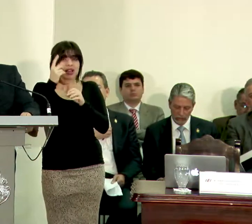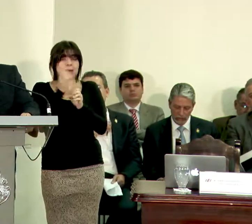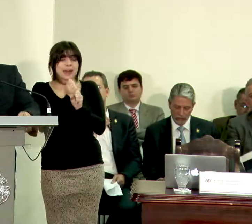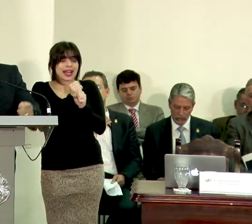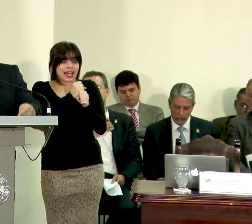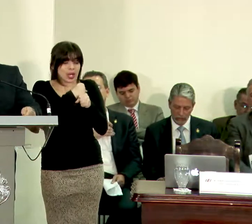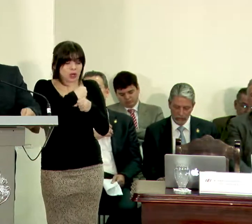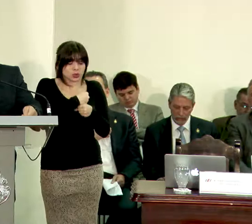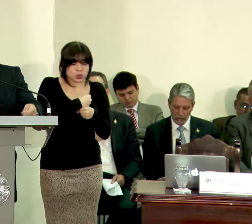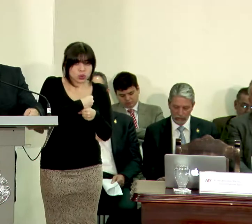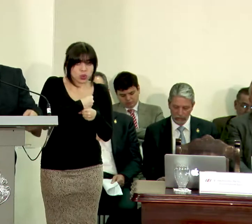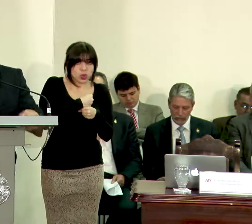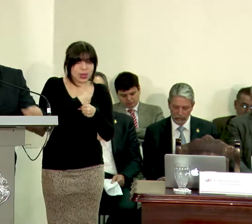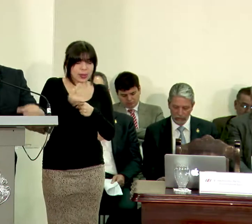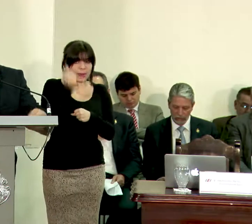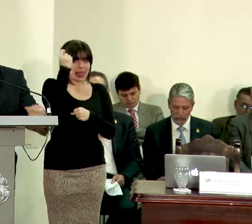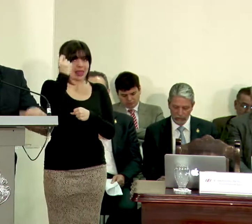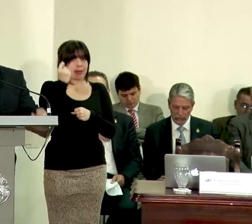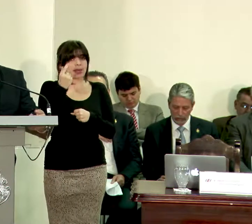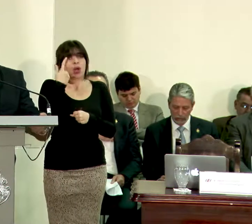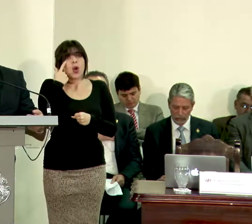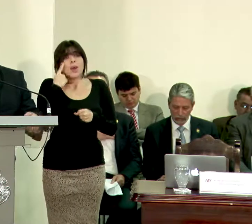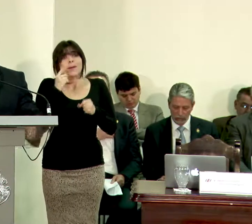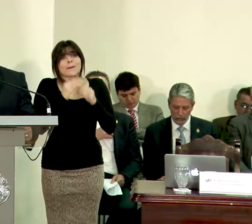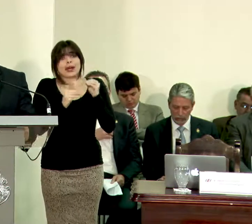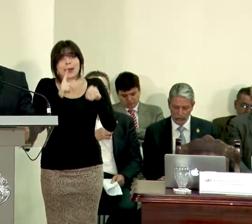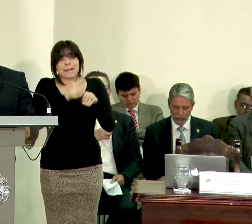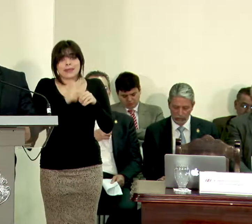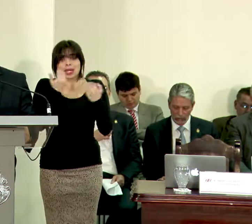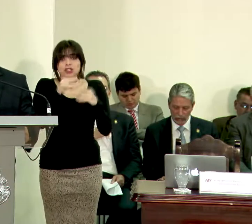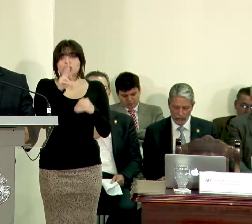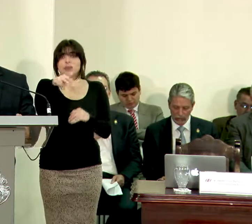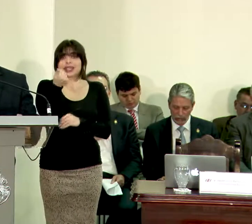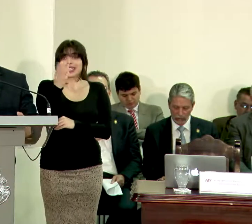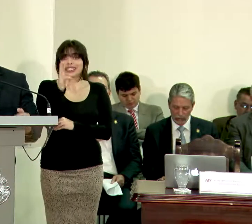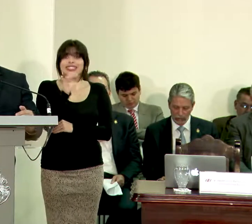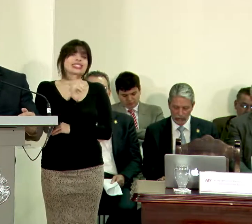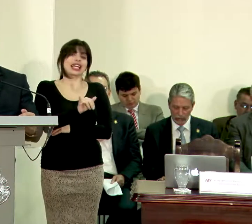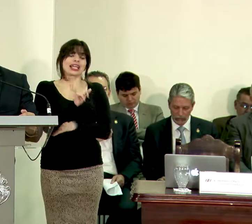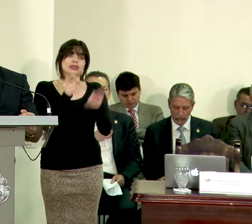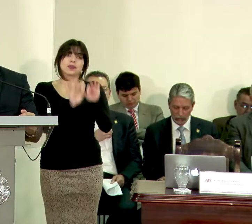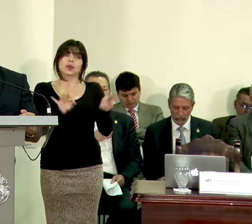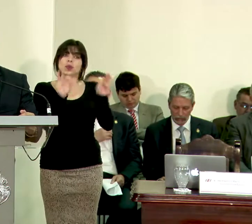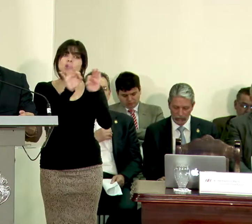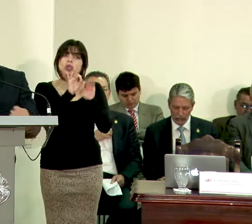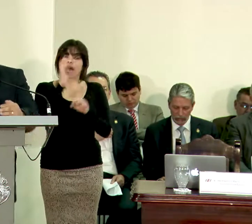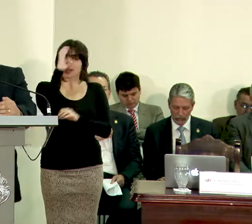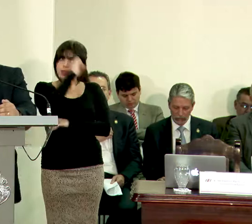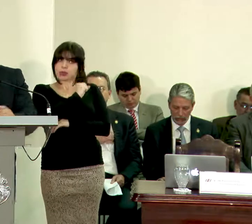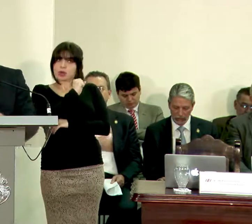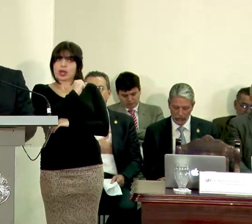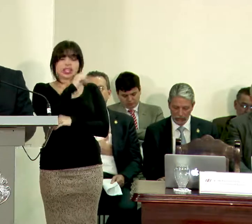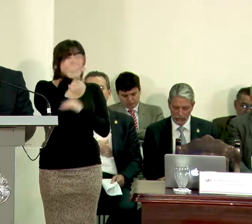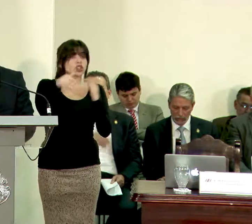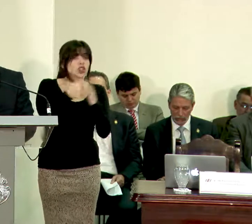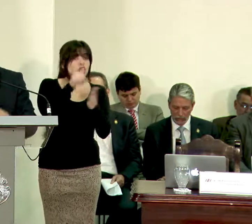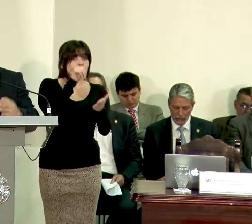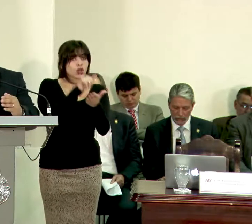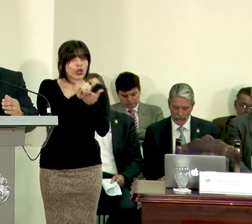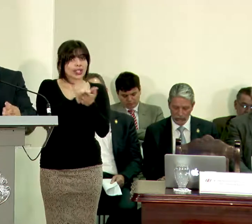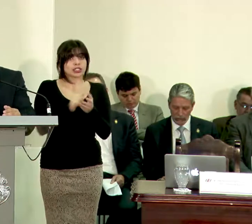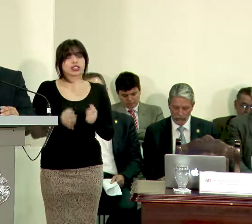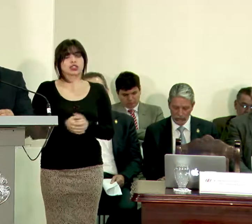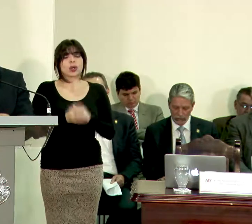ejecución, entre comillas, inmediata, o por lo menos en el plazo del 2016. Y esto es importante rescatar. Todos estos,